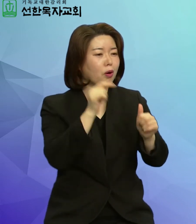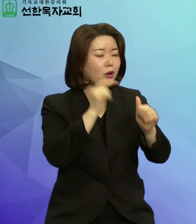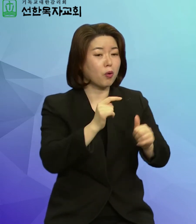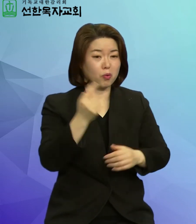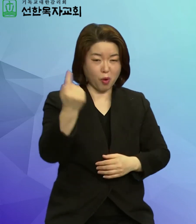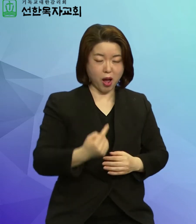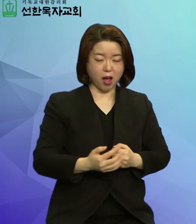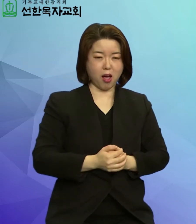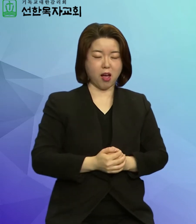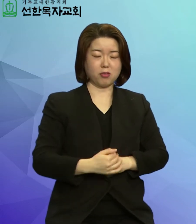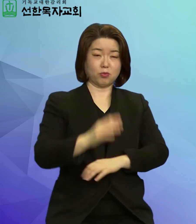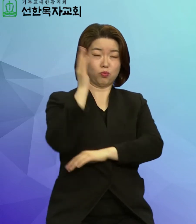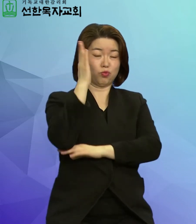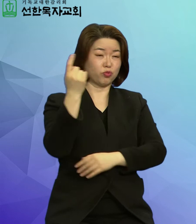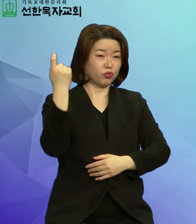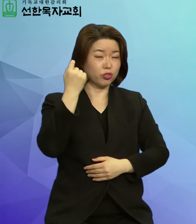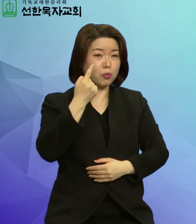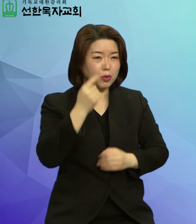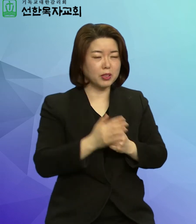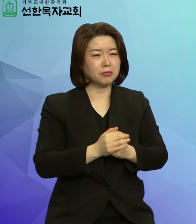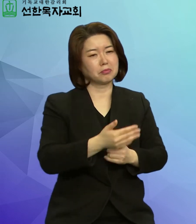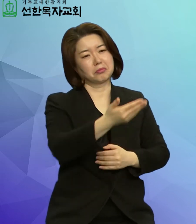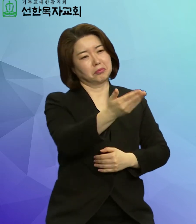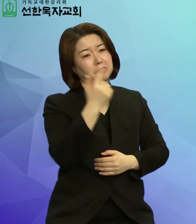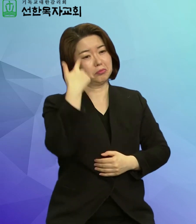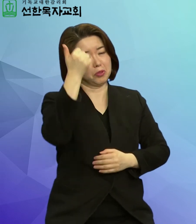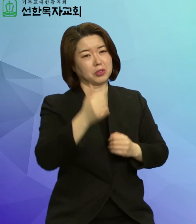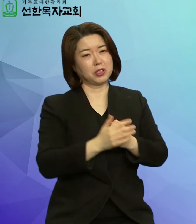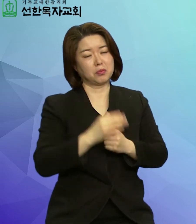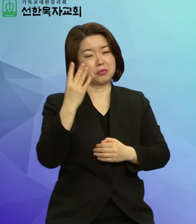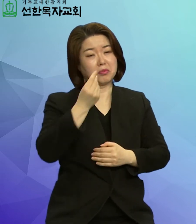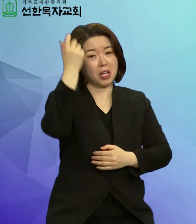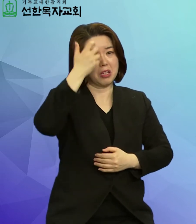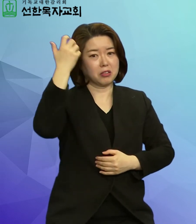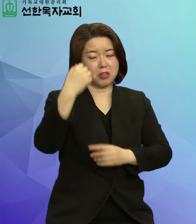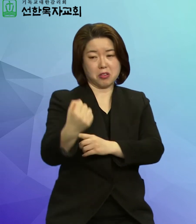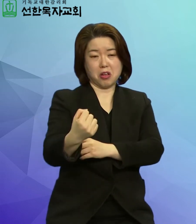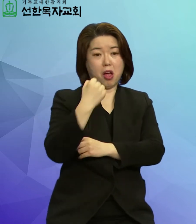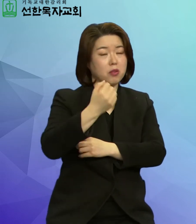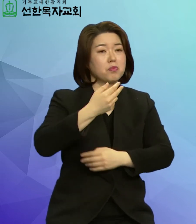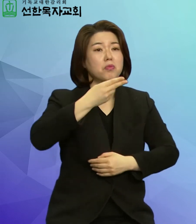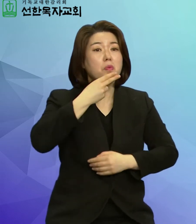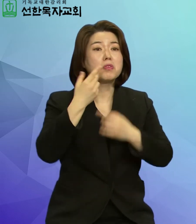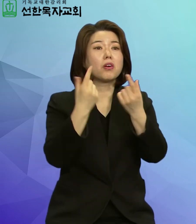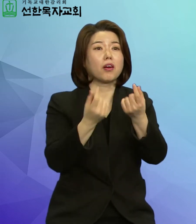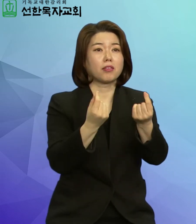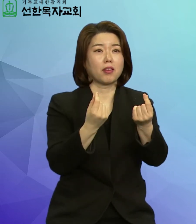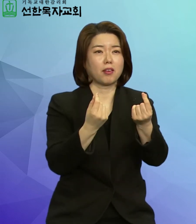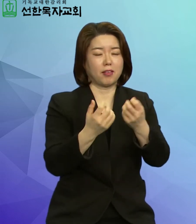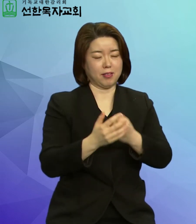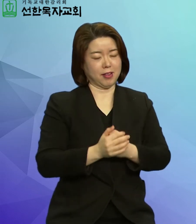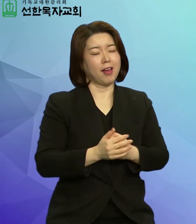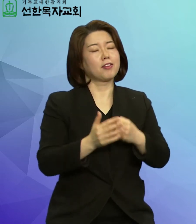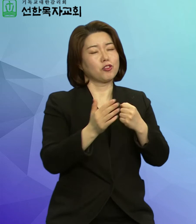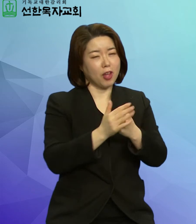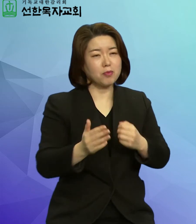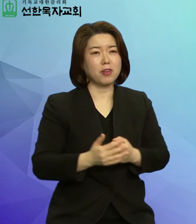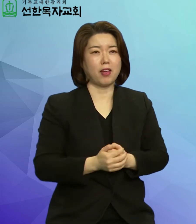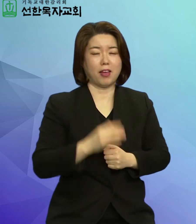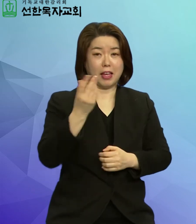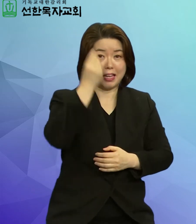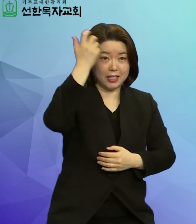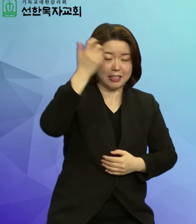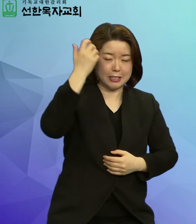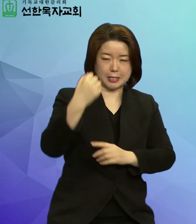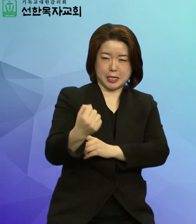해서 왔는데 설교를 들어보니까 목사님에게는 성령의 능력이 없는 것 같다.